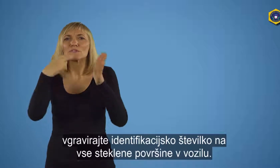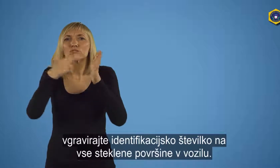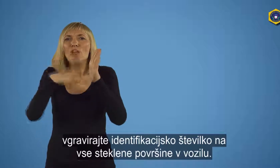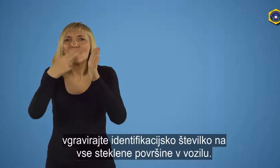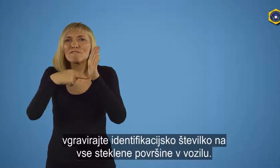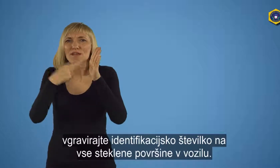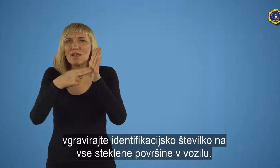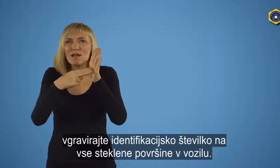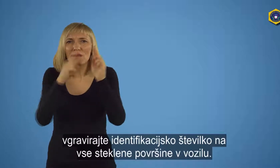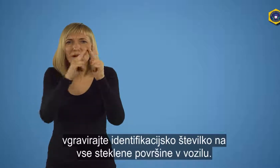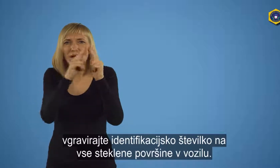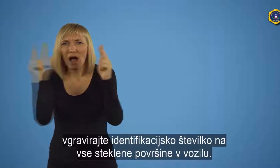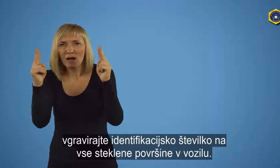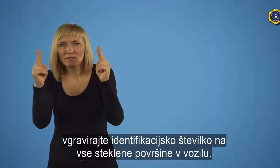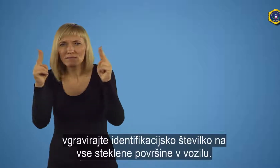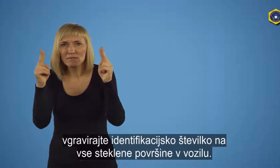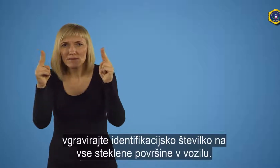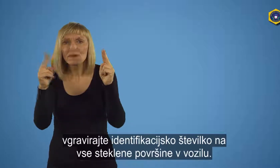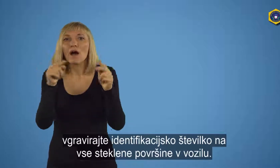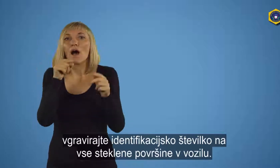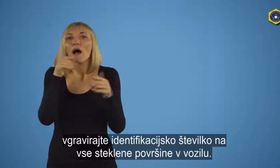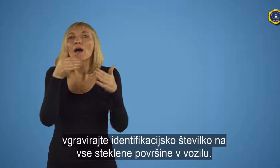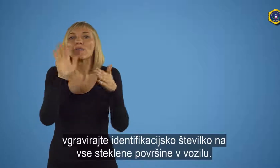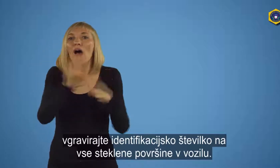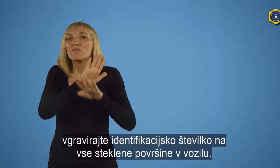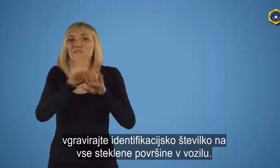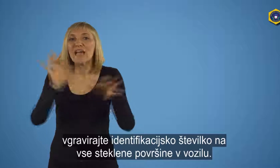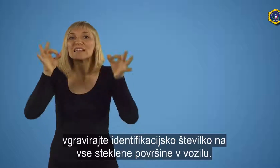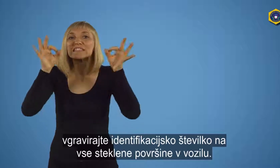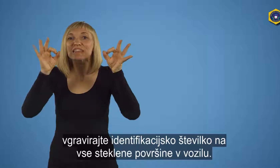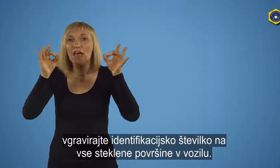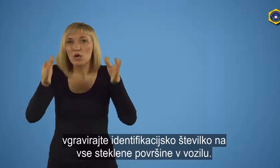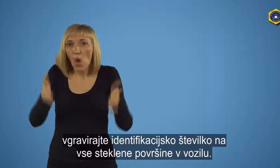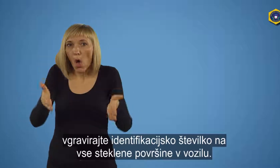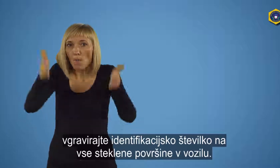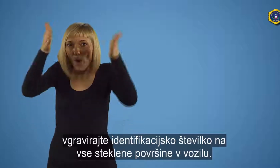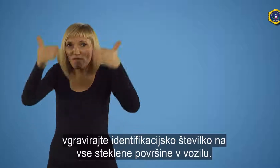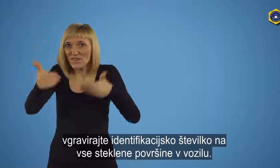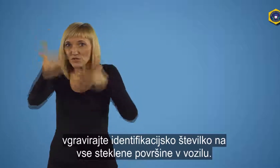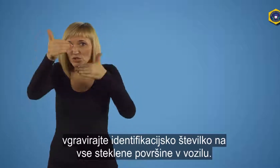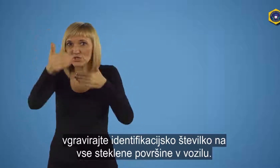Vgravirajte identifikacijsko številko na vse steklene površine v vozilu.